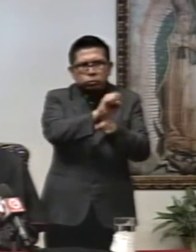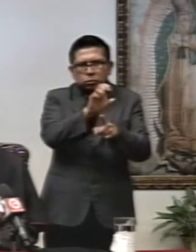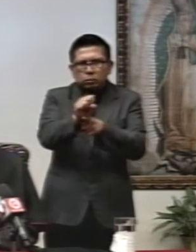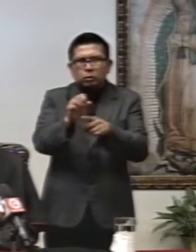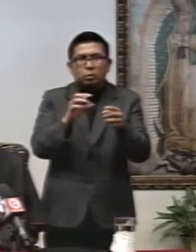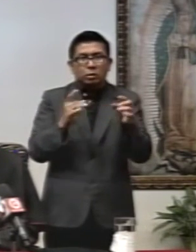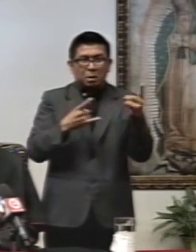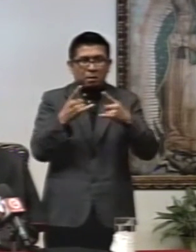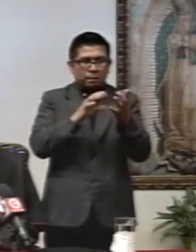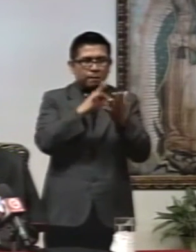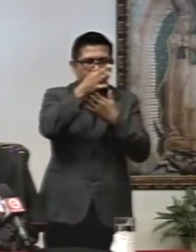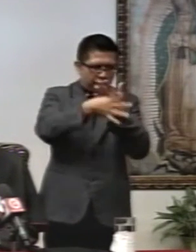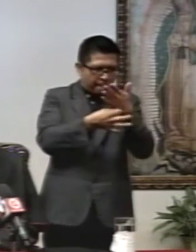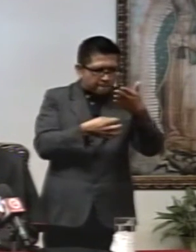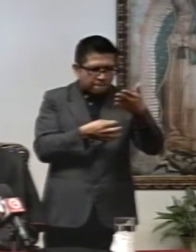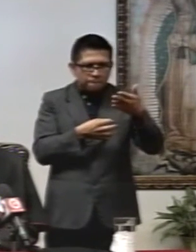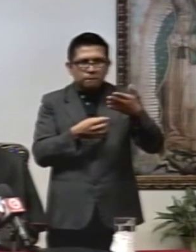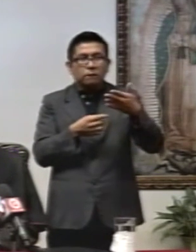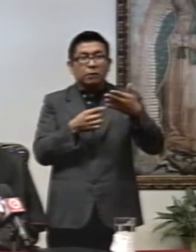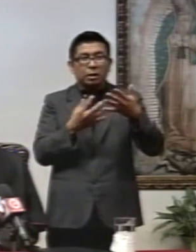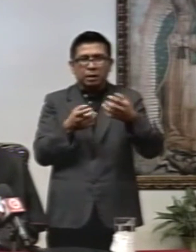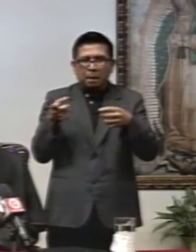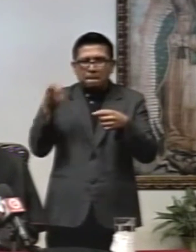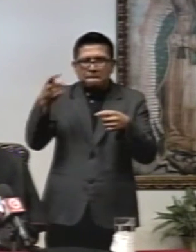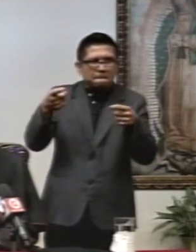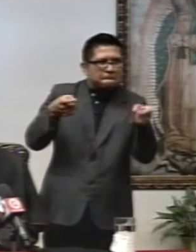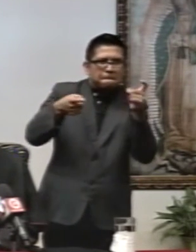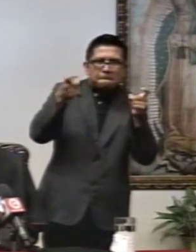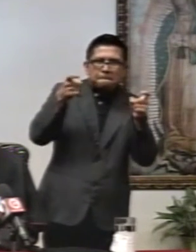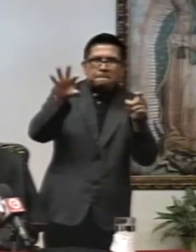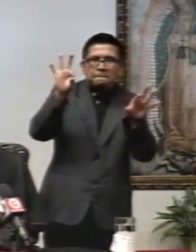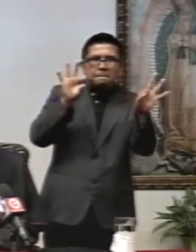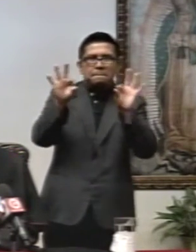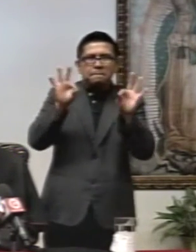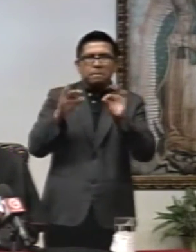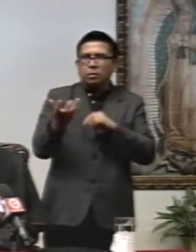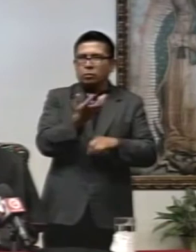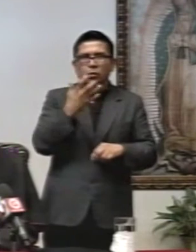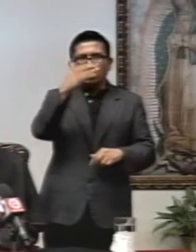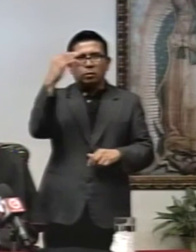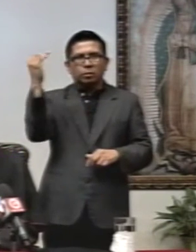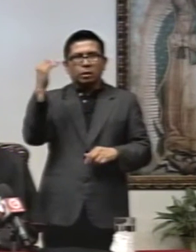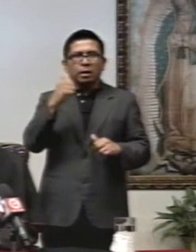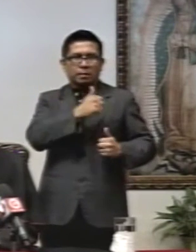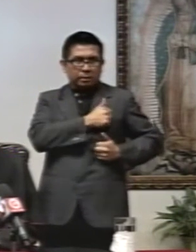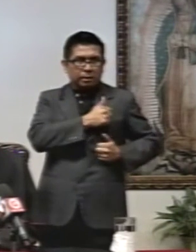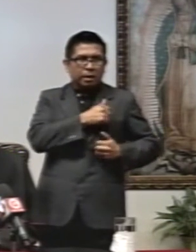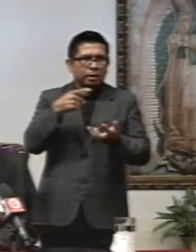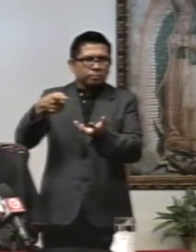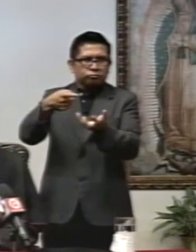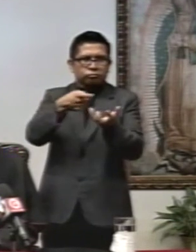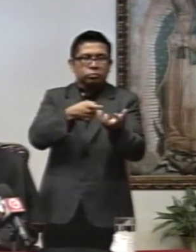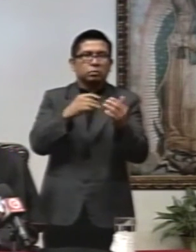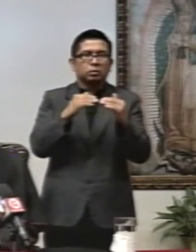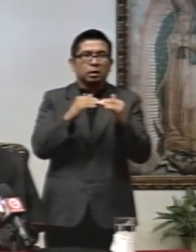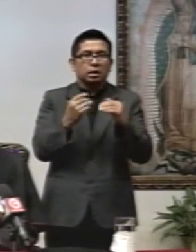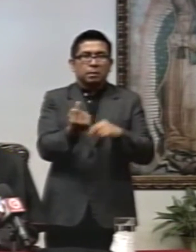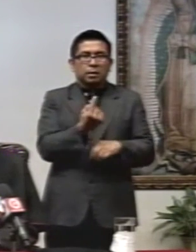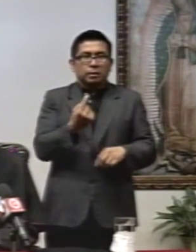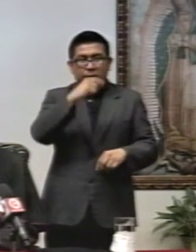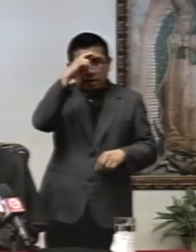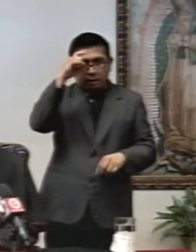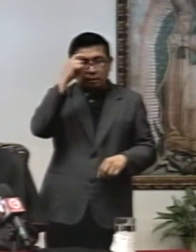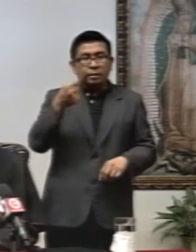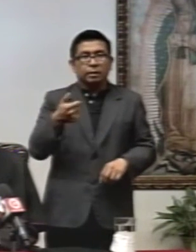hacer purgas o prácticamente asesinar a escala nacional a militares y a agentes de la